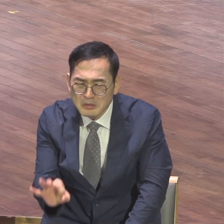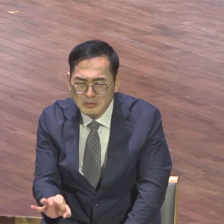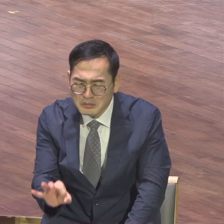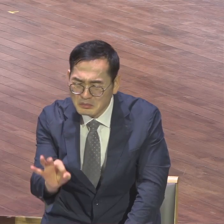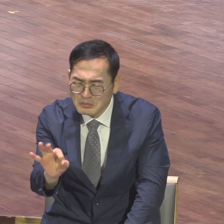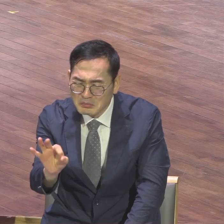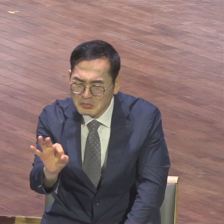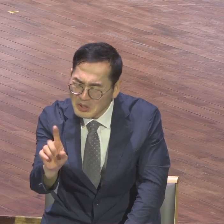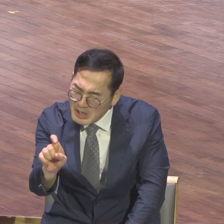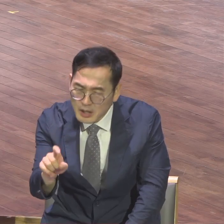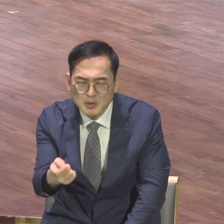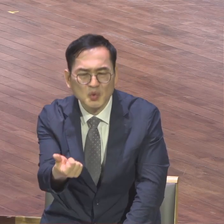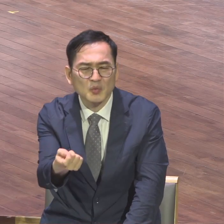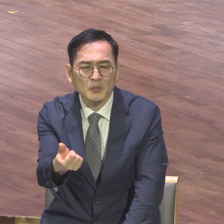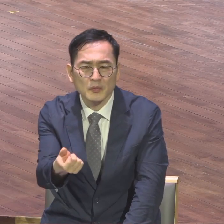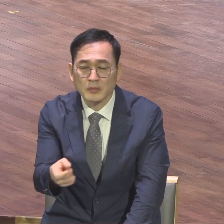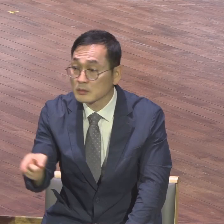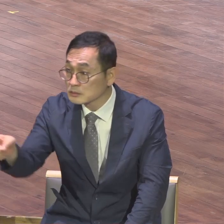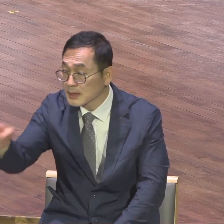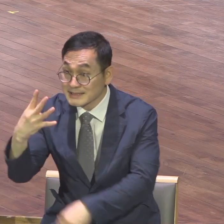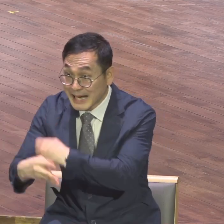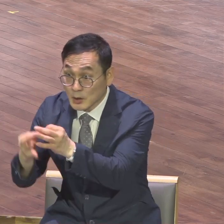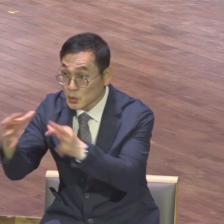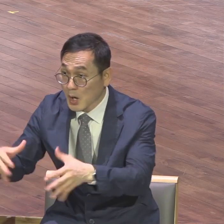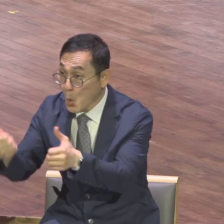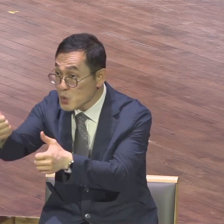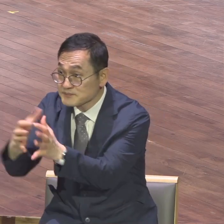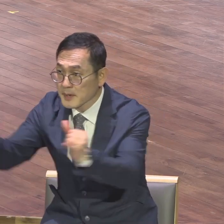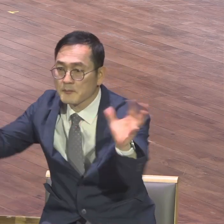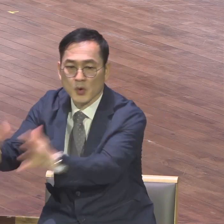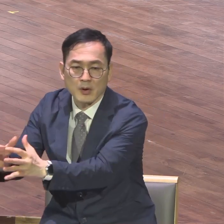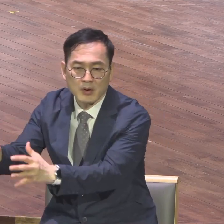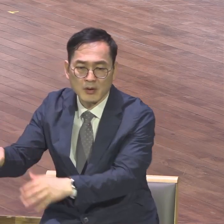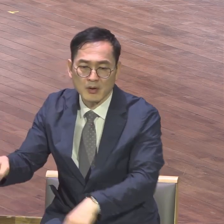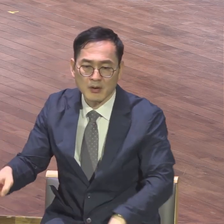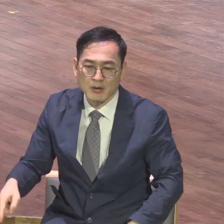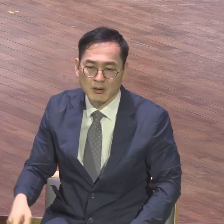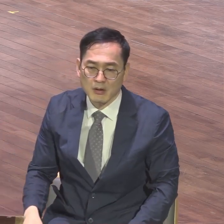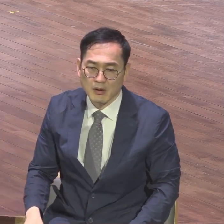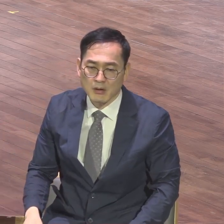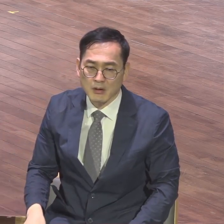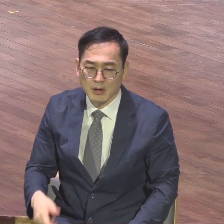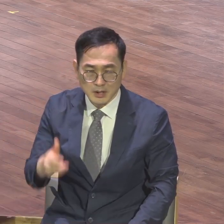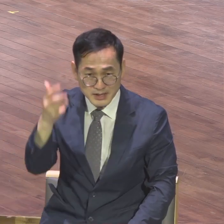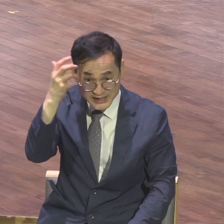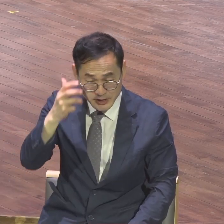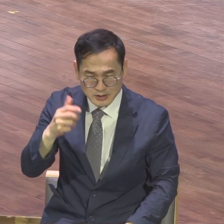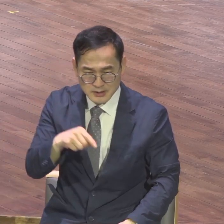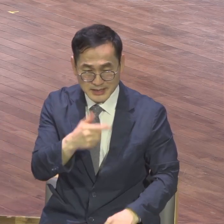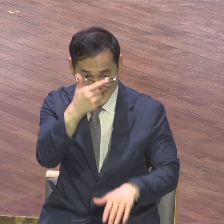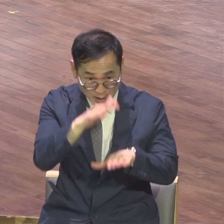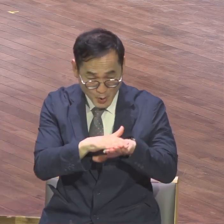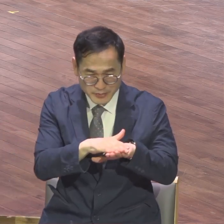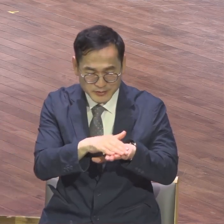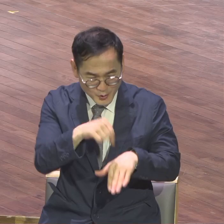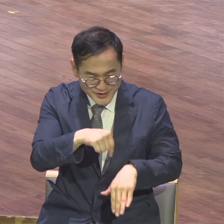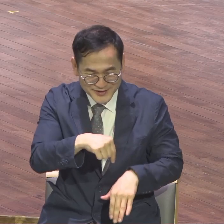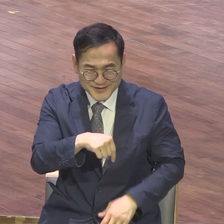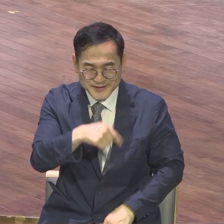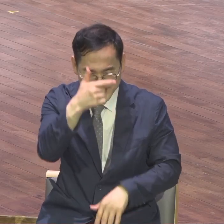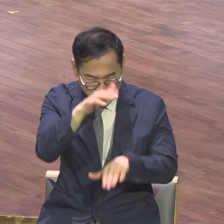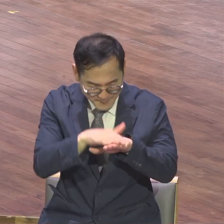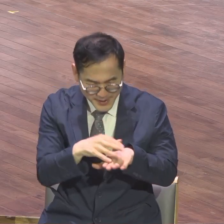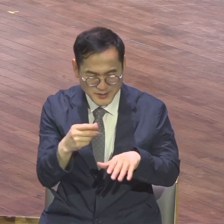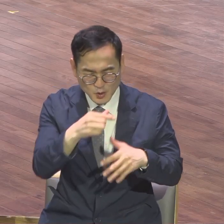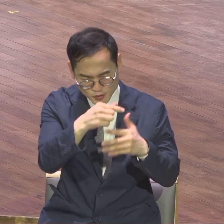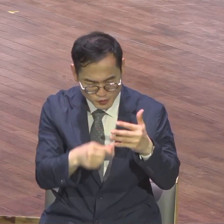근데 4년 만에 그렇게 오시면 그것도 막 예언교의 영적 분위기로 그대로 예배 드리는 것, 예배 순서